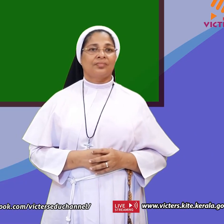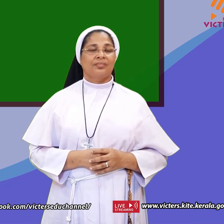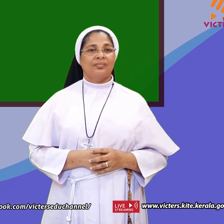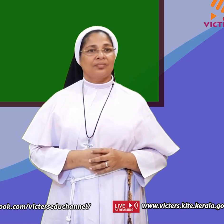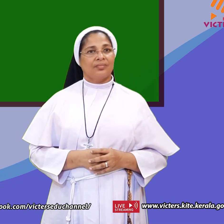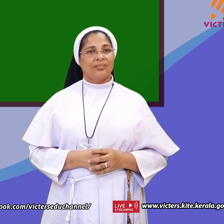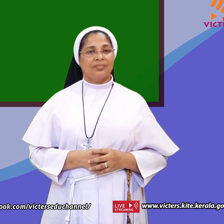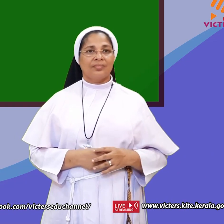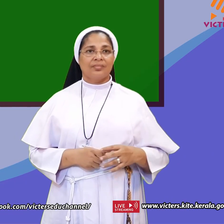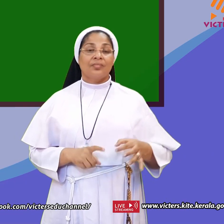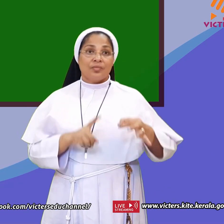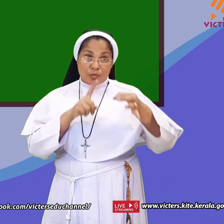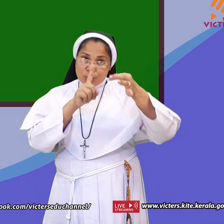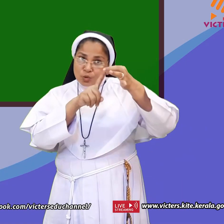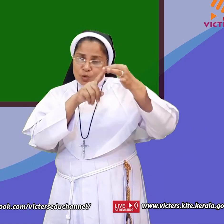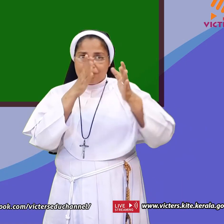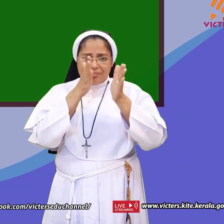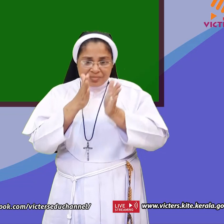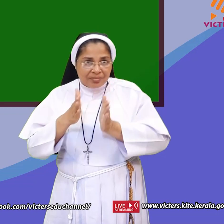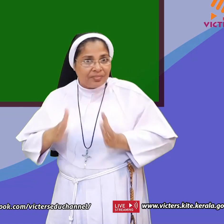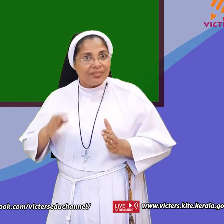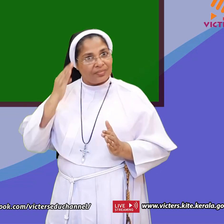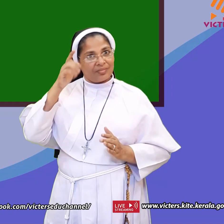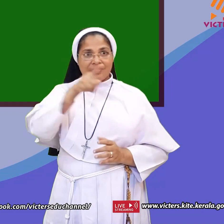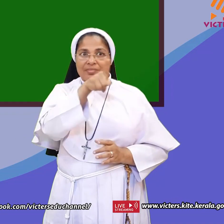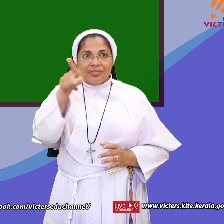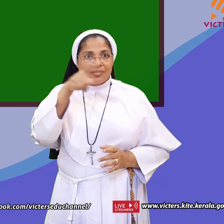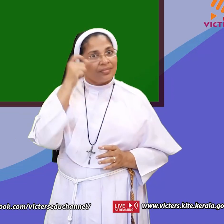ചോദ്യത്തിൻ്റെ ഘടന നിങ്ങൾക്ക് മനസ്സിലായി എന്ന് വിചാരിക്കുന്നു.